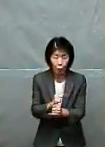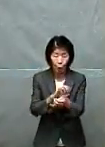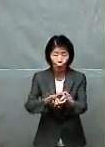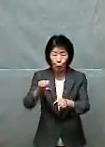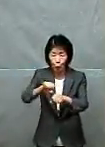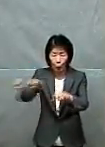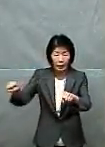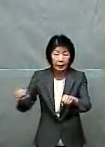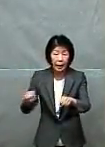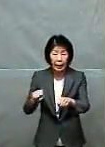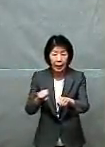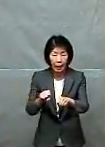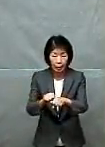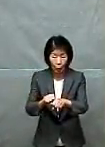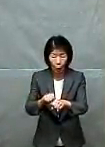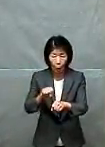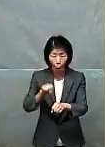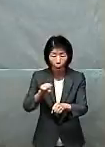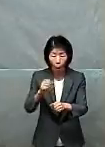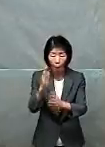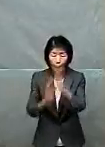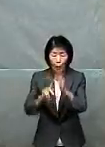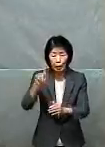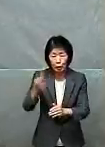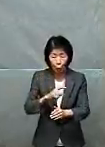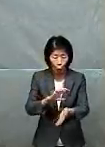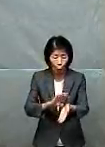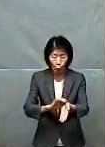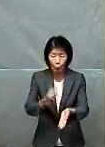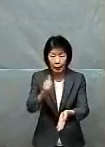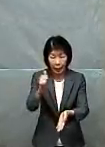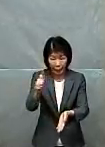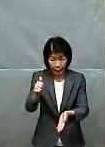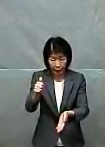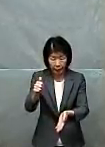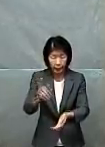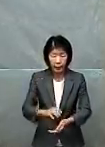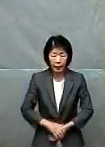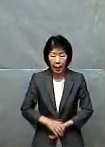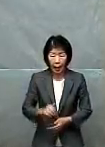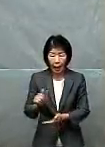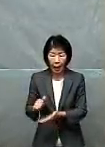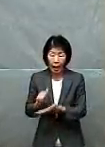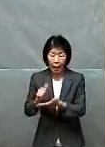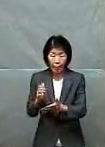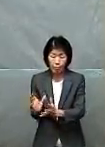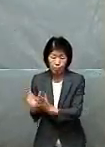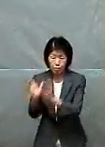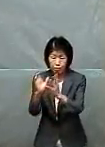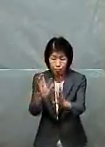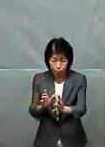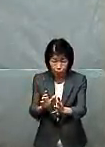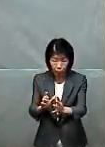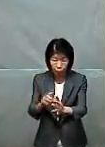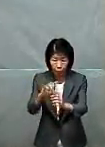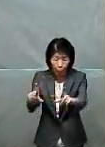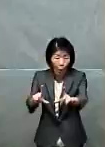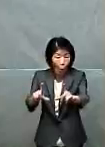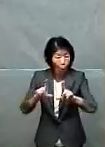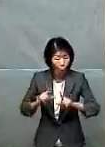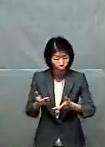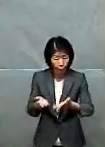ディネーターの森野医師ドクターからですね、派遣の報告をいただく機会がありました